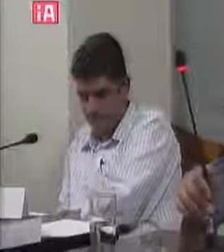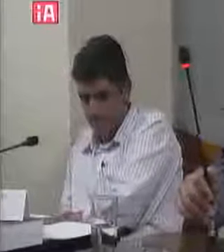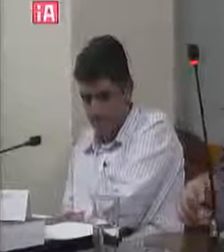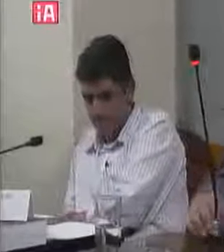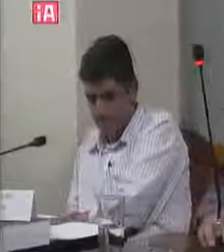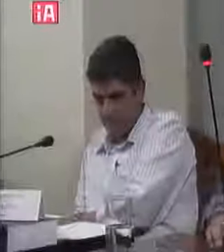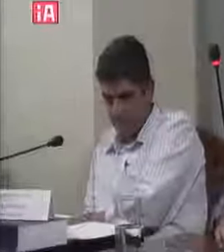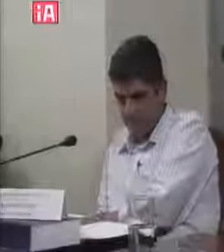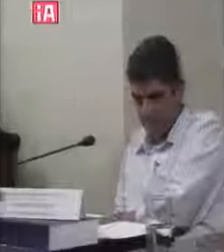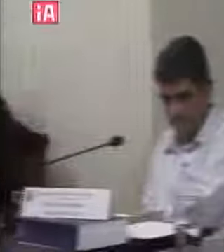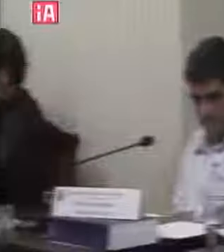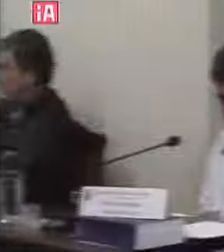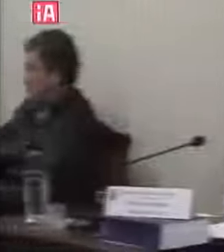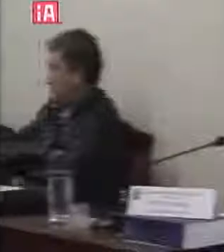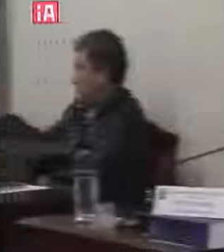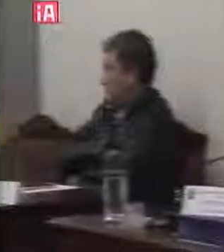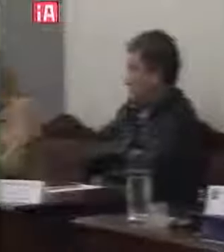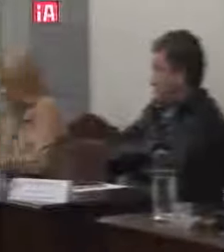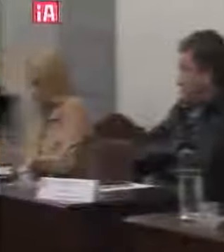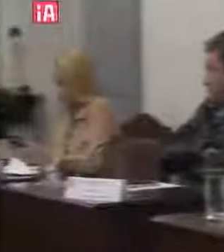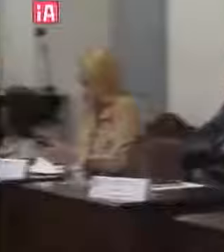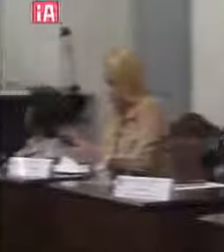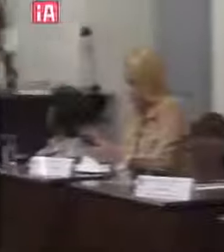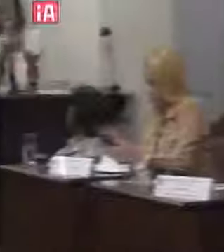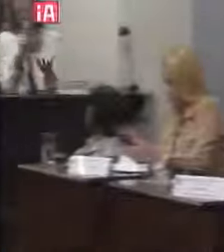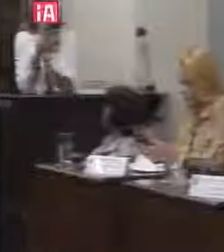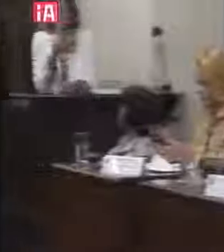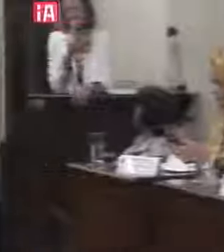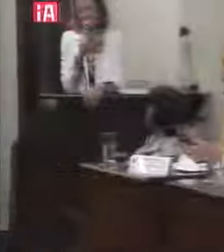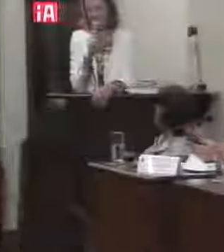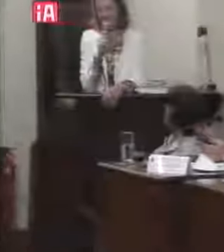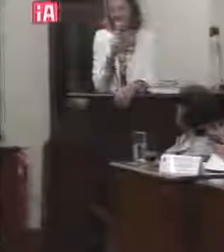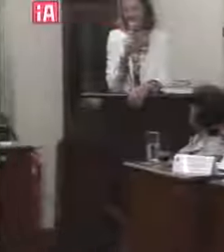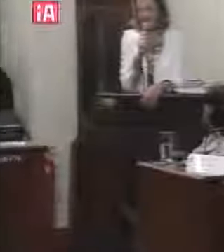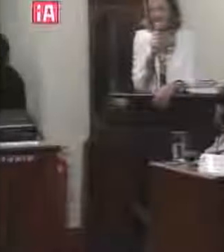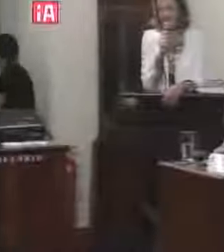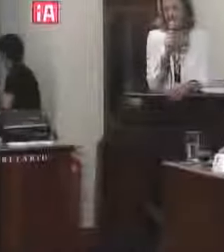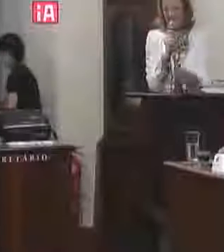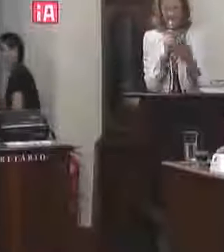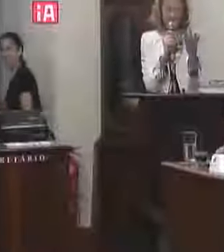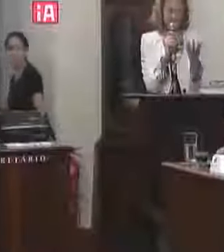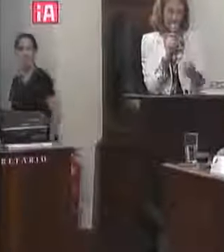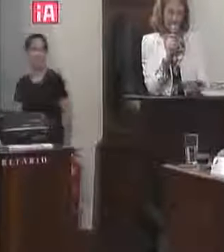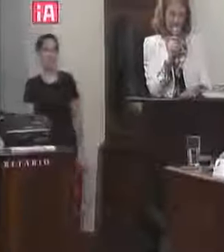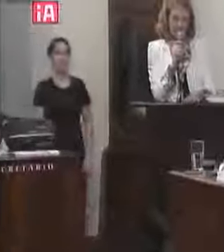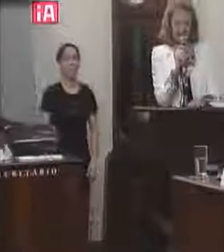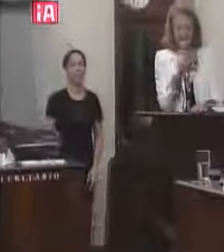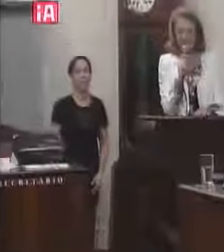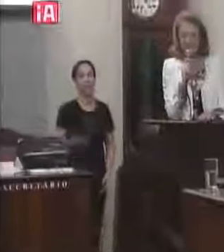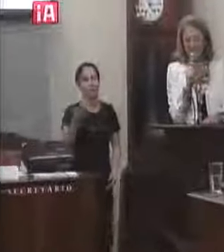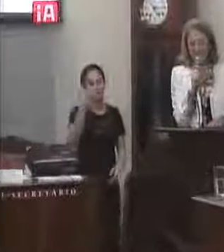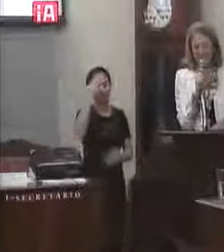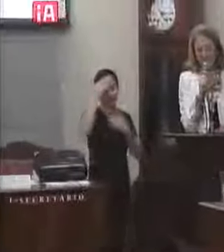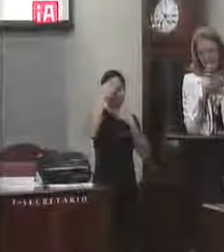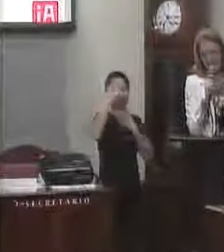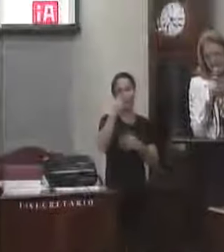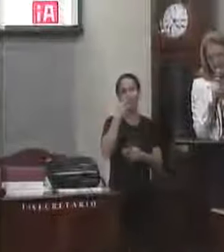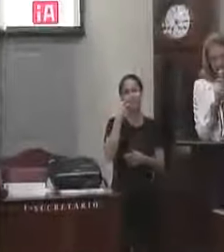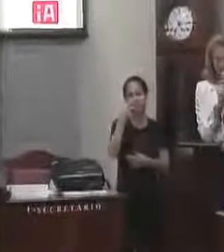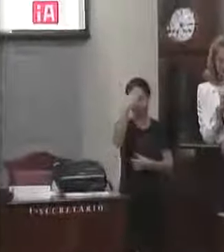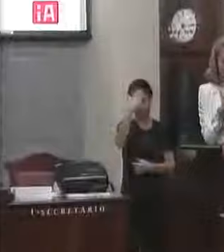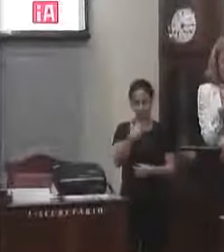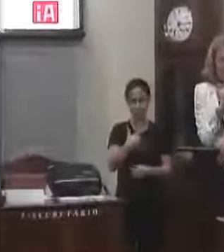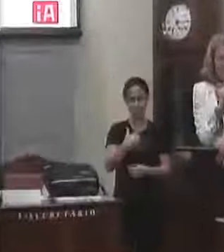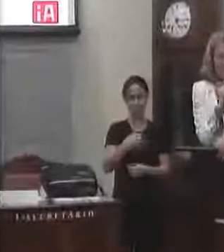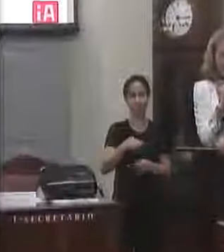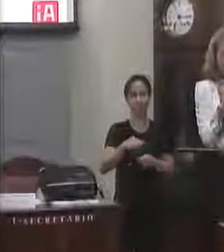é vereador primeiro eu gostaria de agradecer suas palavras carinho respeito recíproco mas eu gostaria de